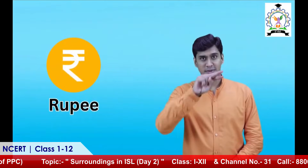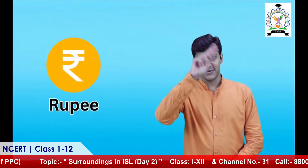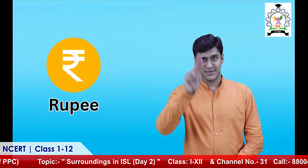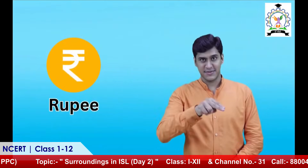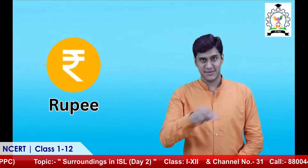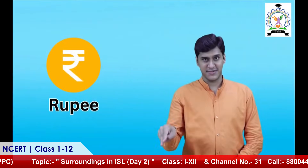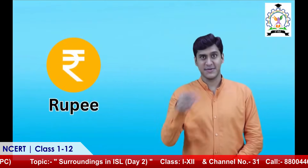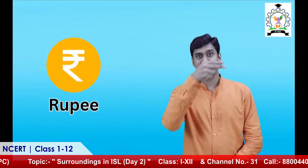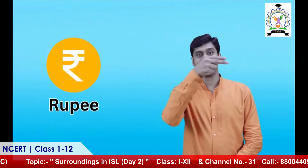पैसा रुपया